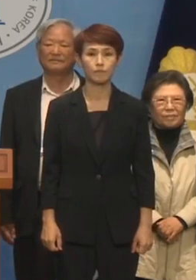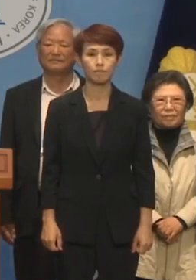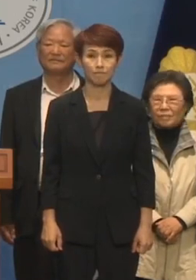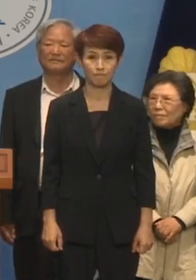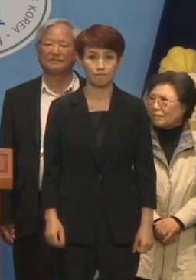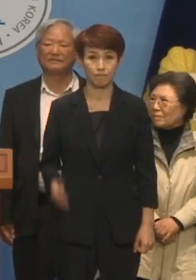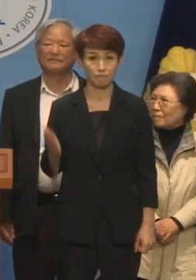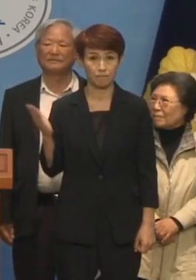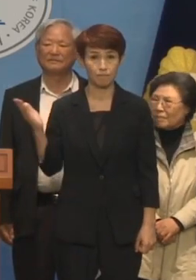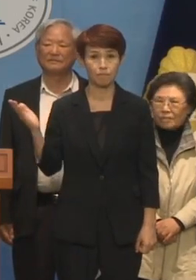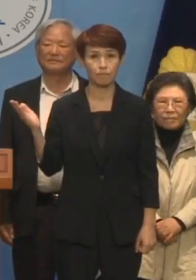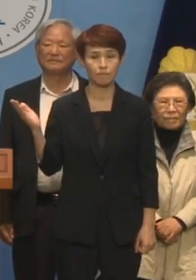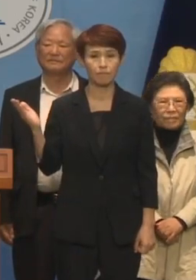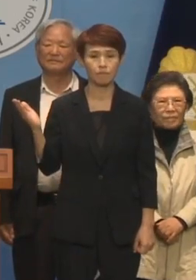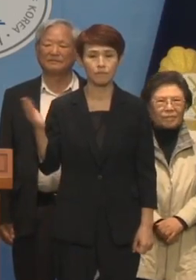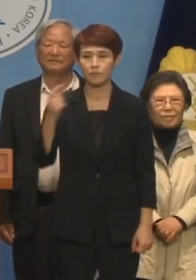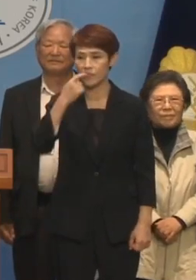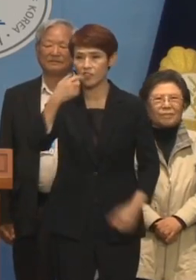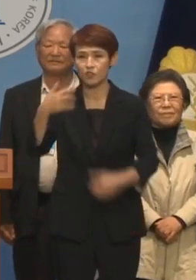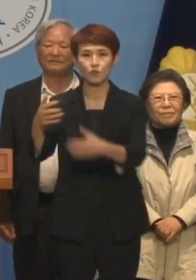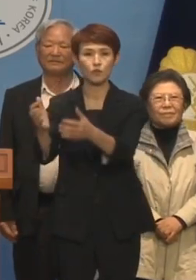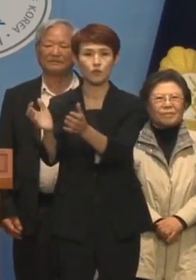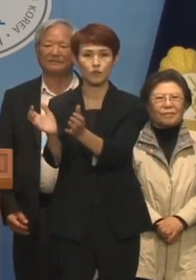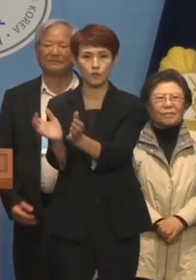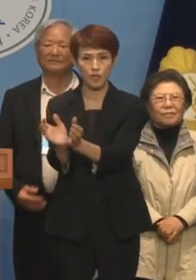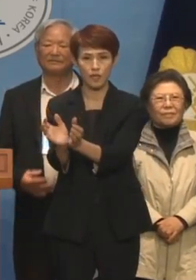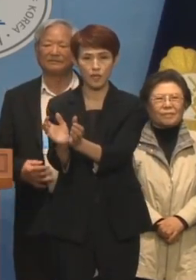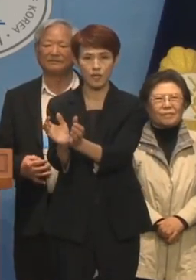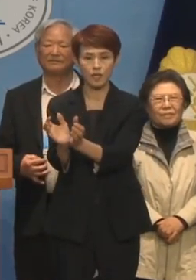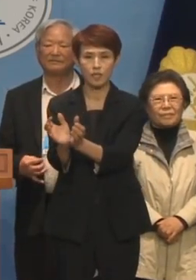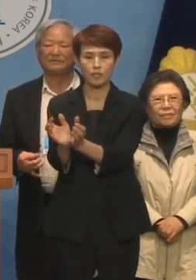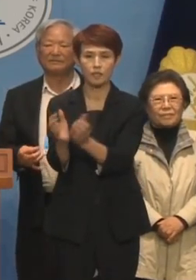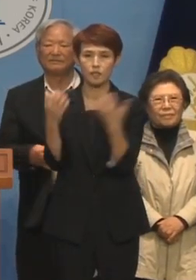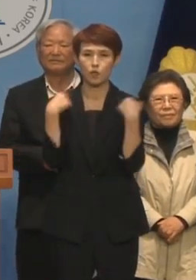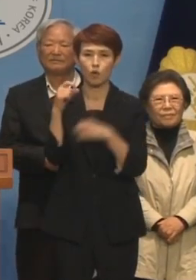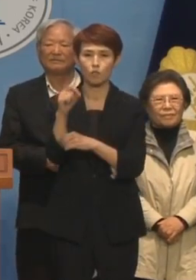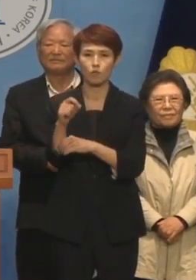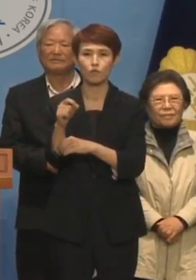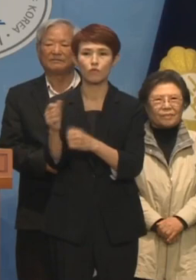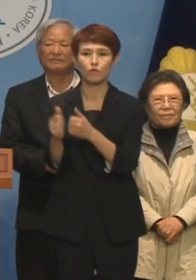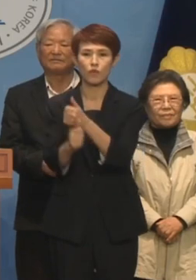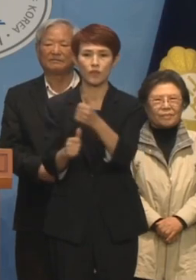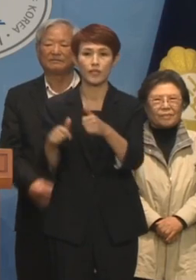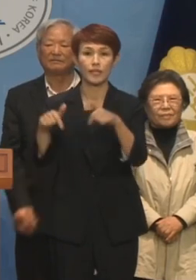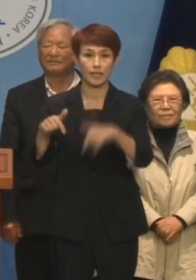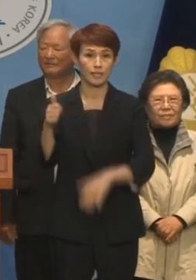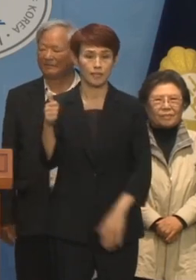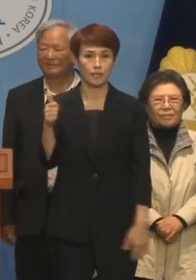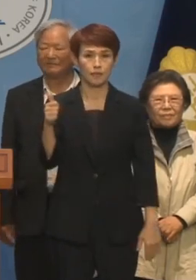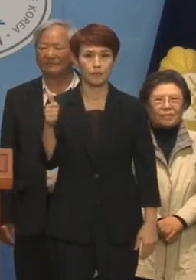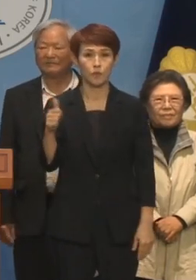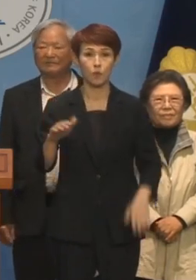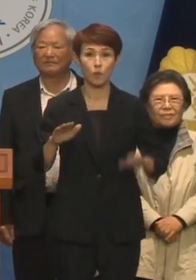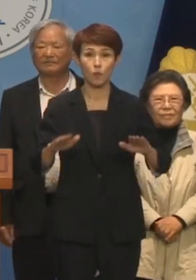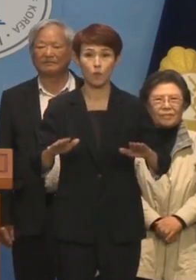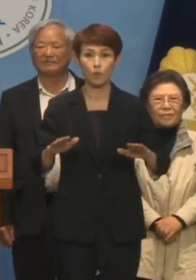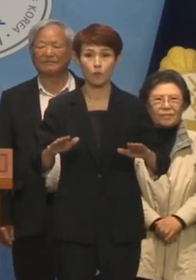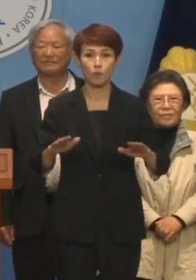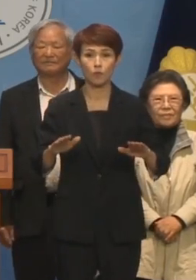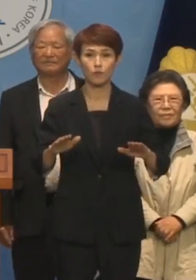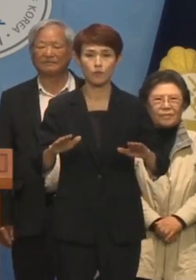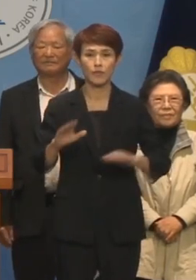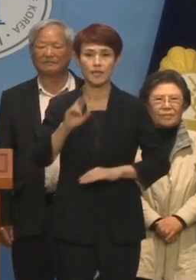안녕하세요. 저는 더불어민주당 국회 정무위원회 간사 홍성국입니다. 오늘 국회